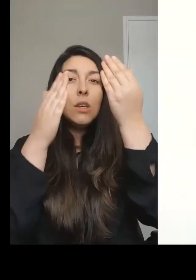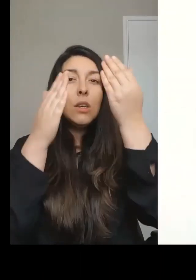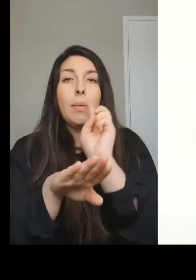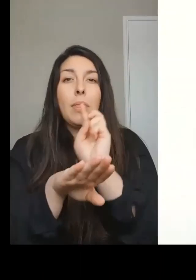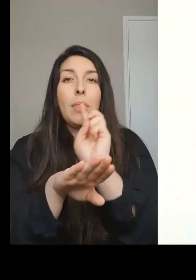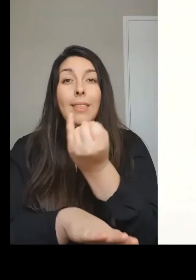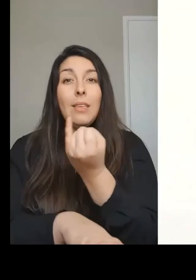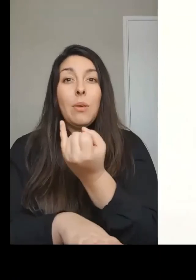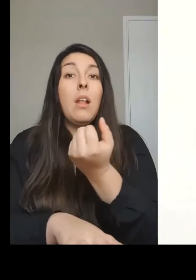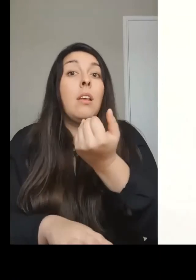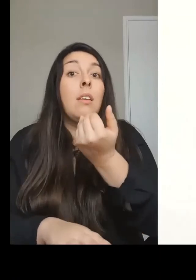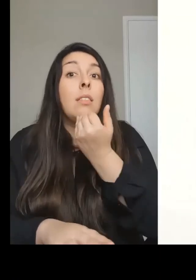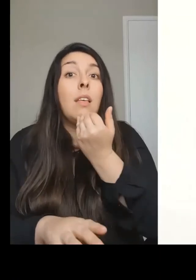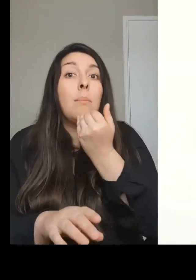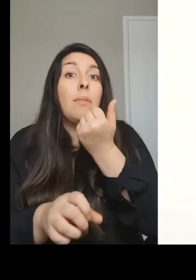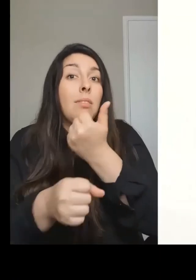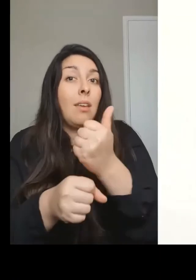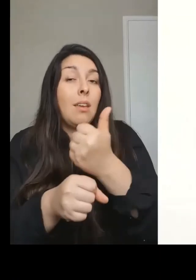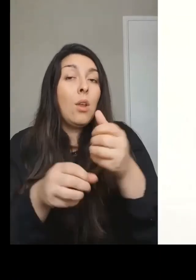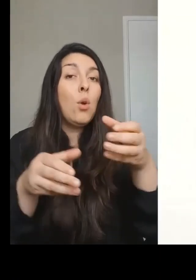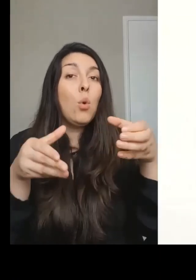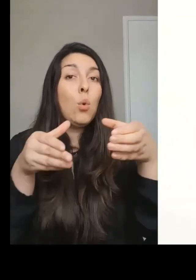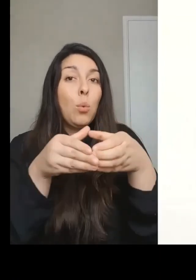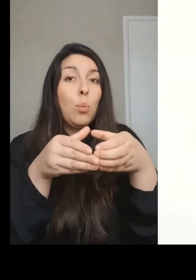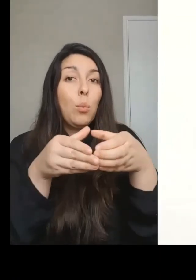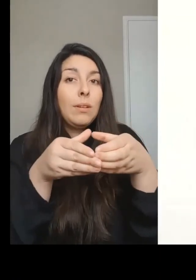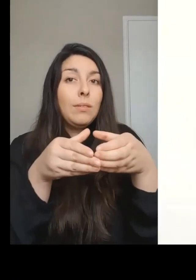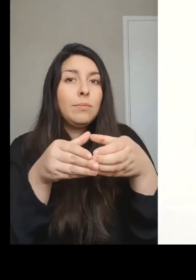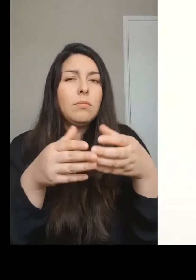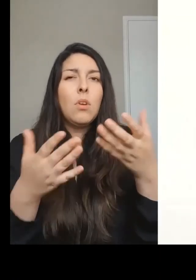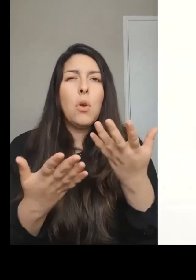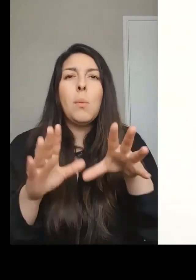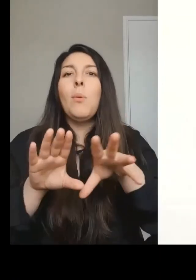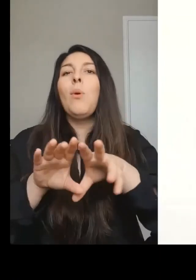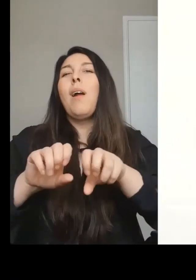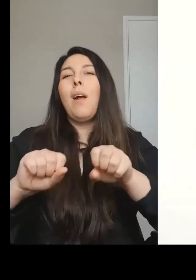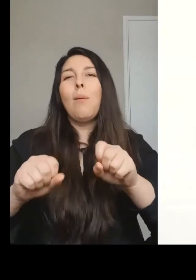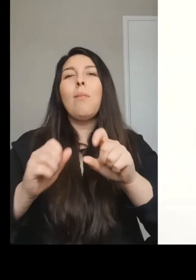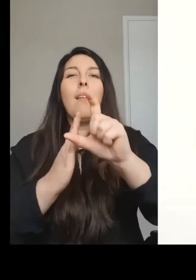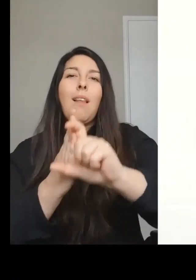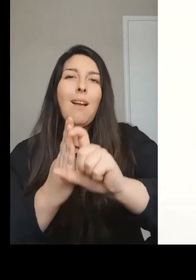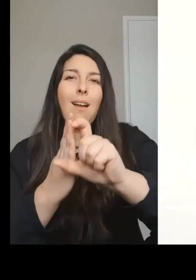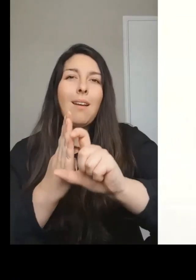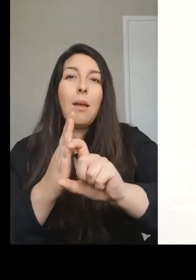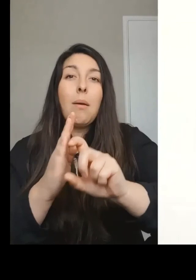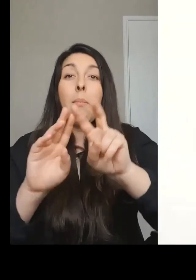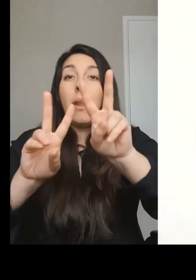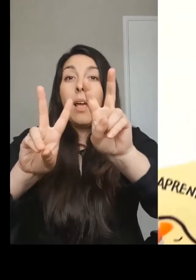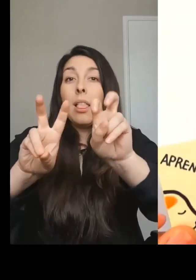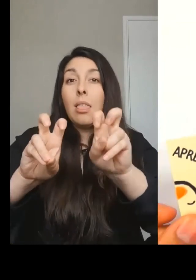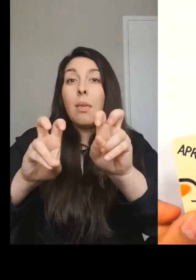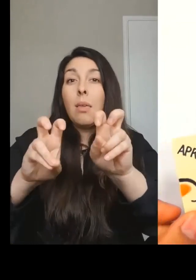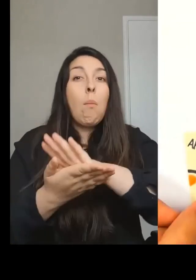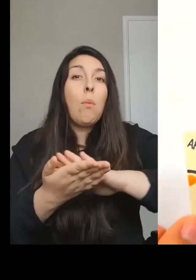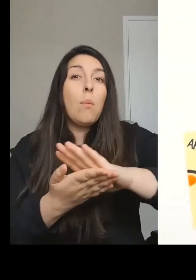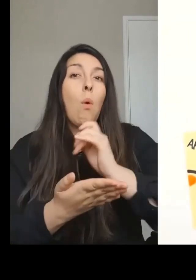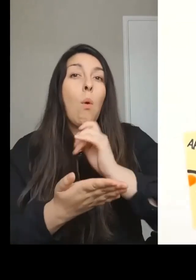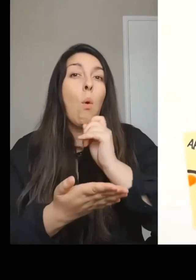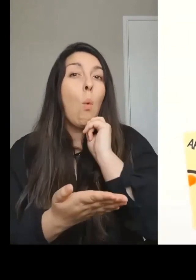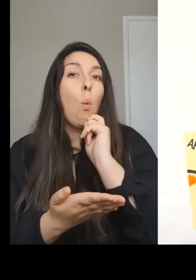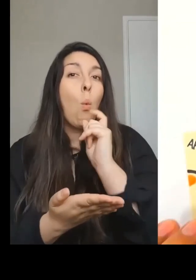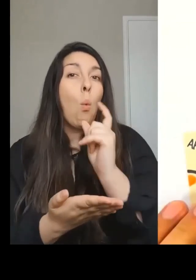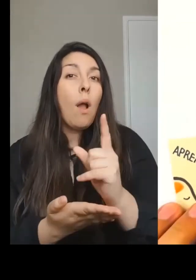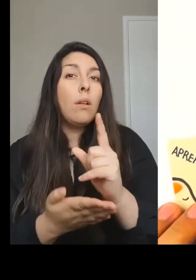coordinadas con las diferentes escuelas, abordando diferentes temáticas relacionadas con el aprendizaje y rendimiento académico,